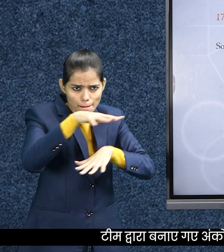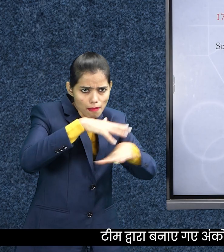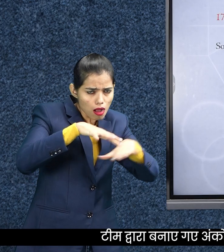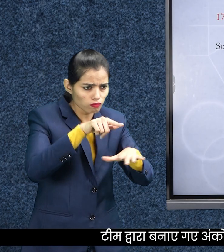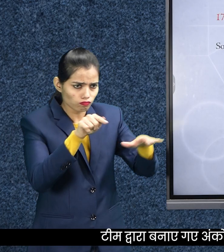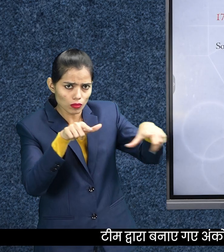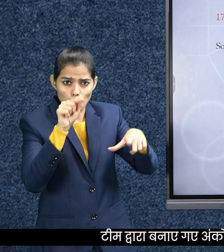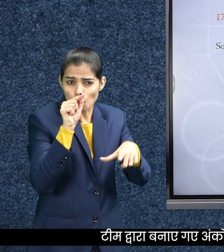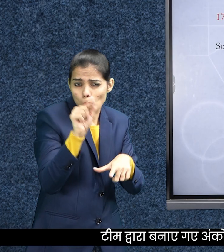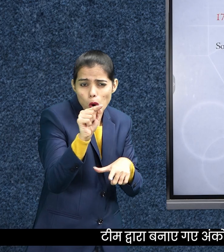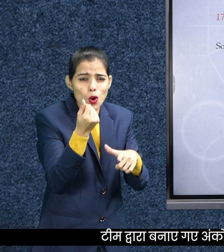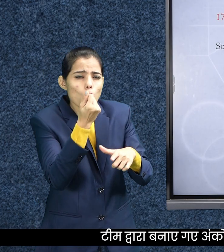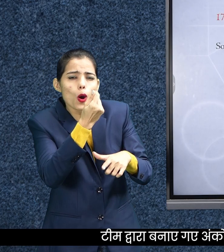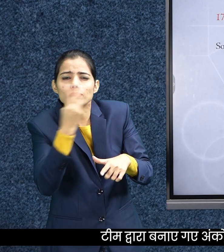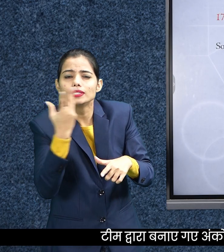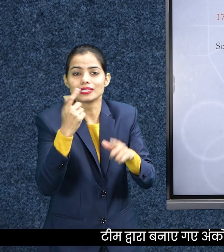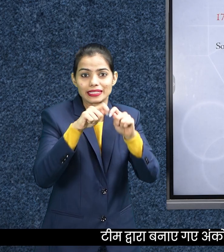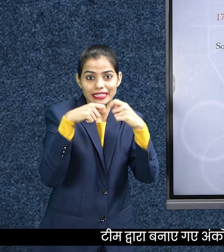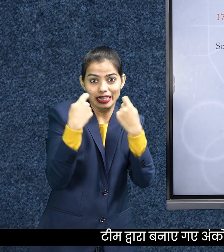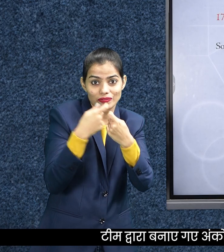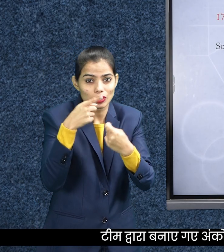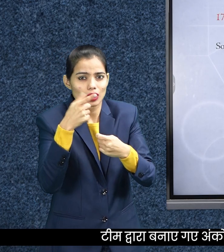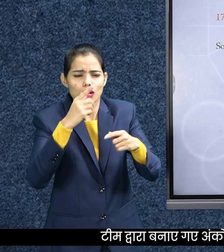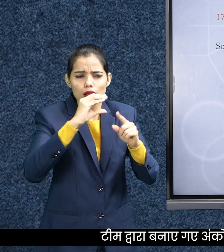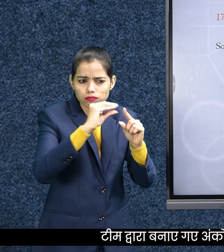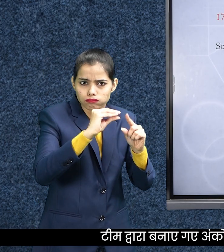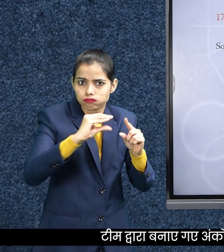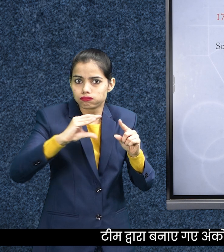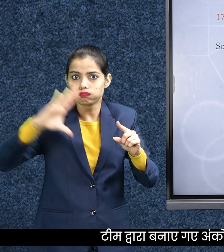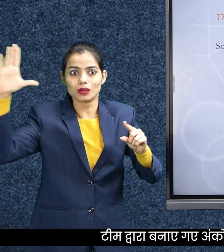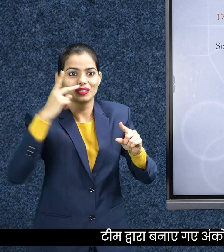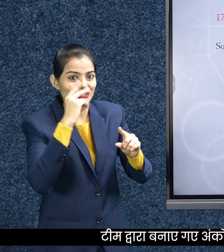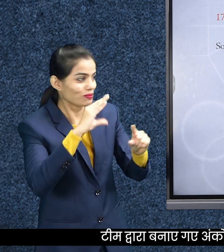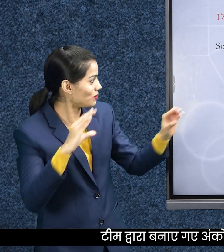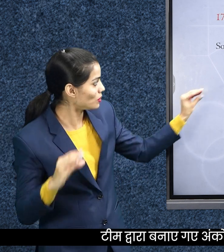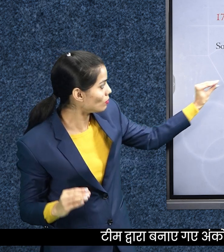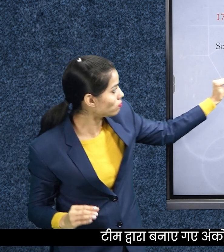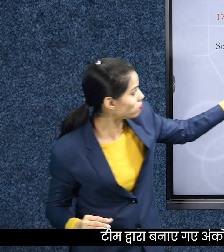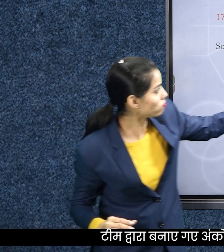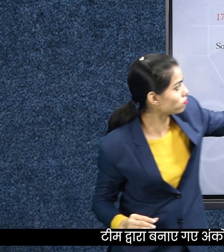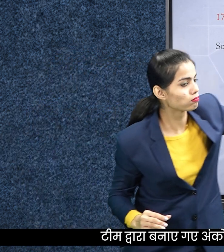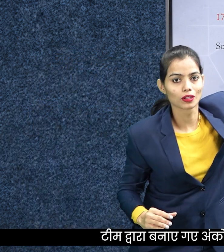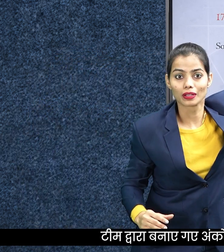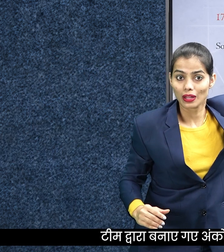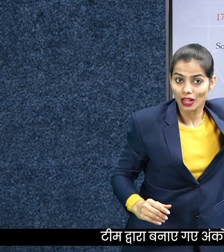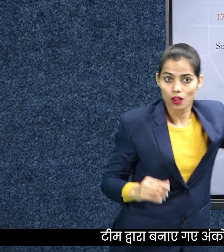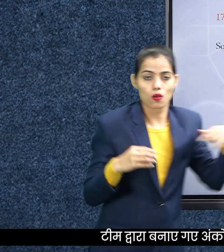गए अंकों को आरोही क्रम में व्यवस्थित करें। हमें प्राप्त होता है।